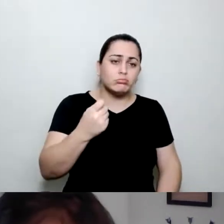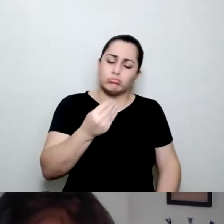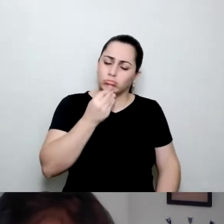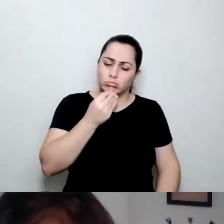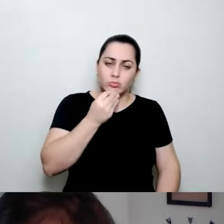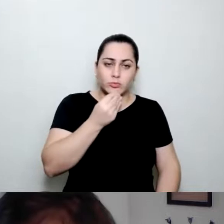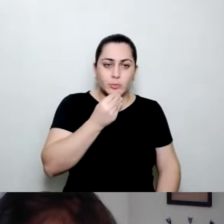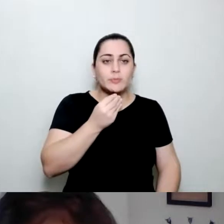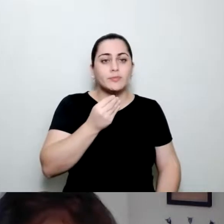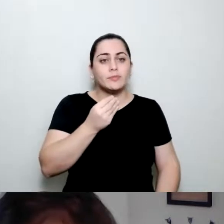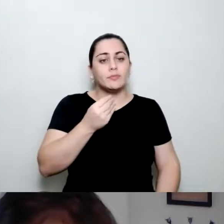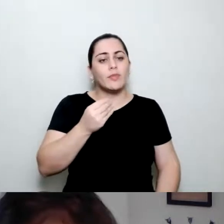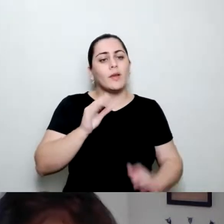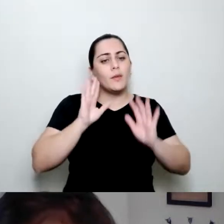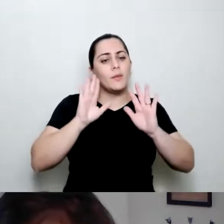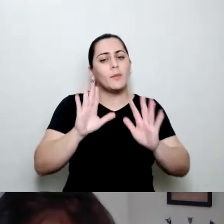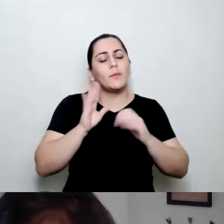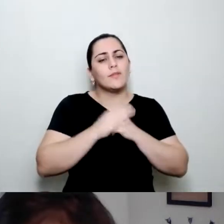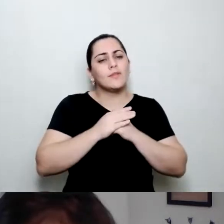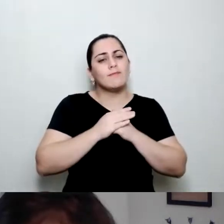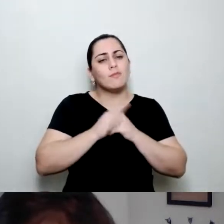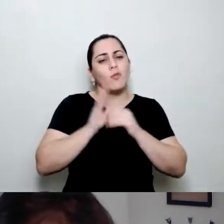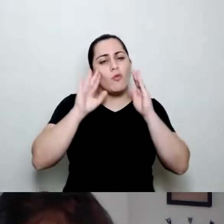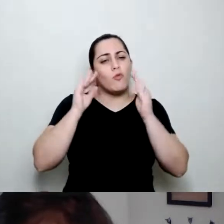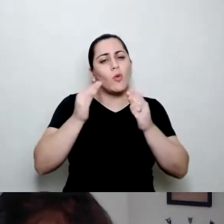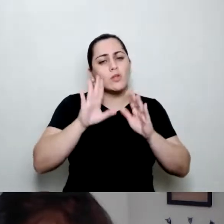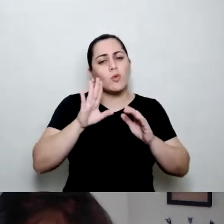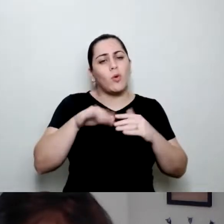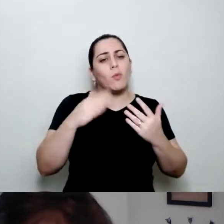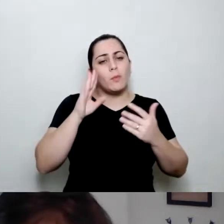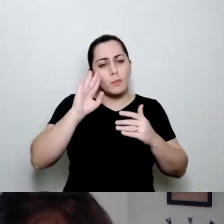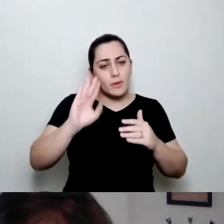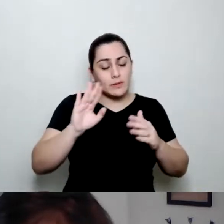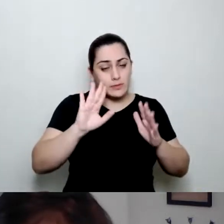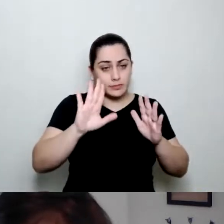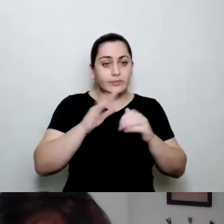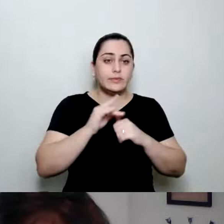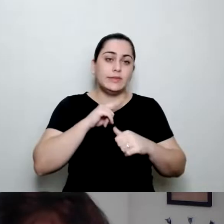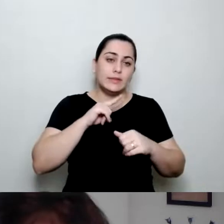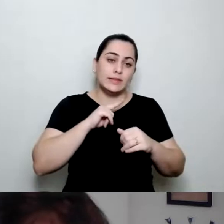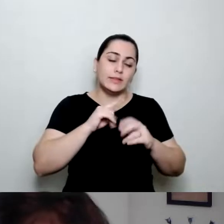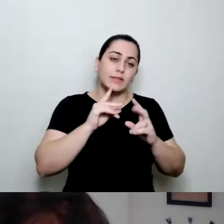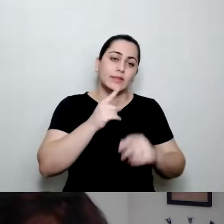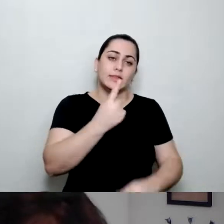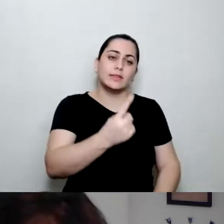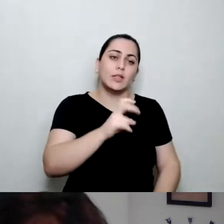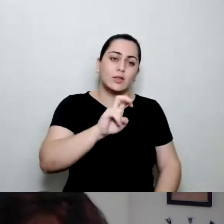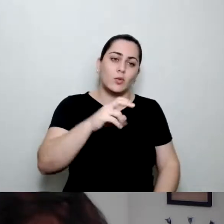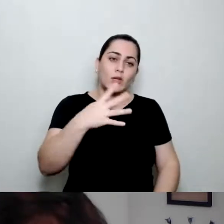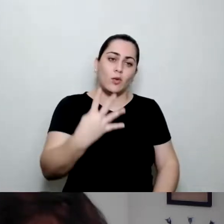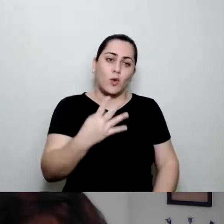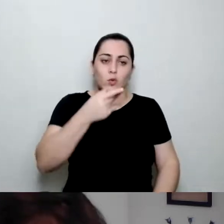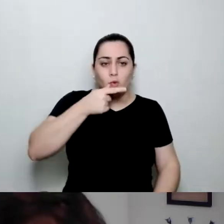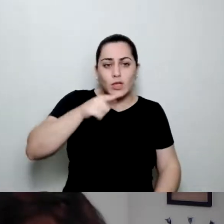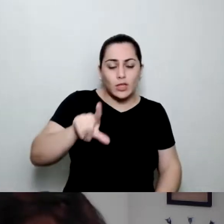mas tem uma questão de prioridades, né? Por um lado, nós temos o quê? 154